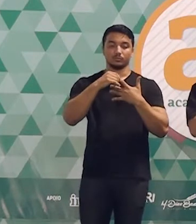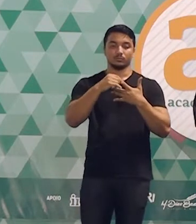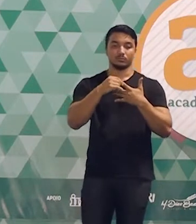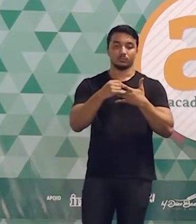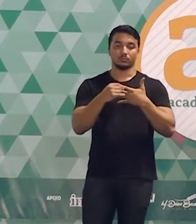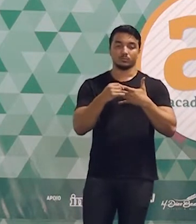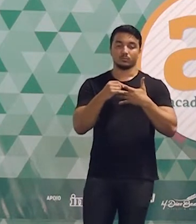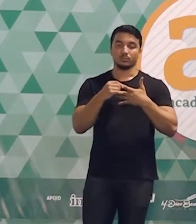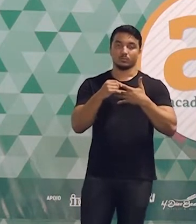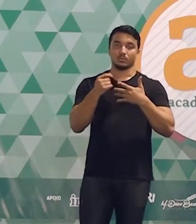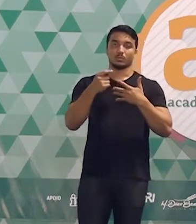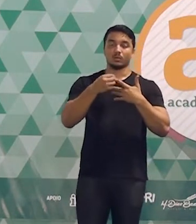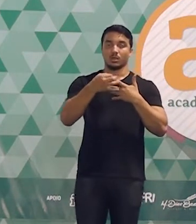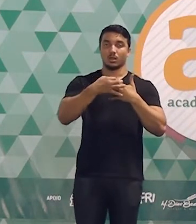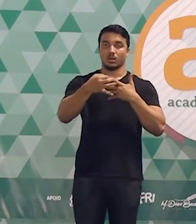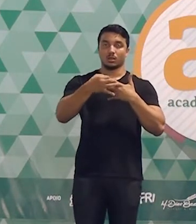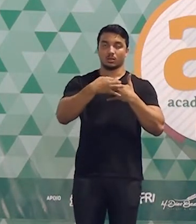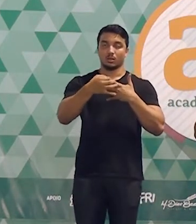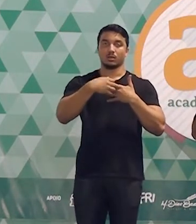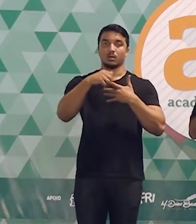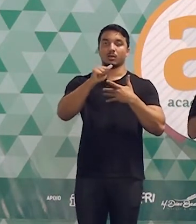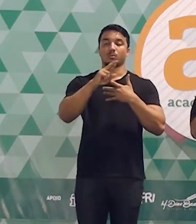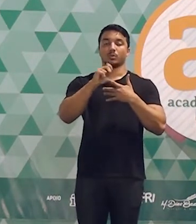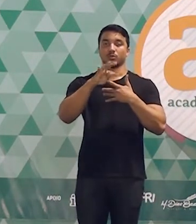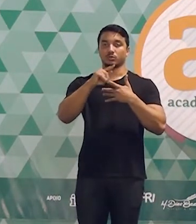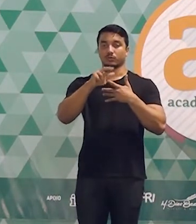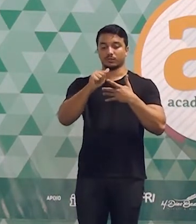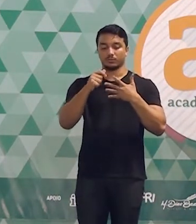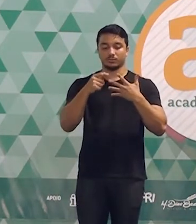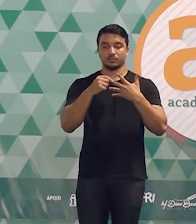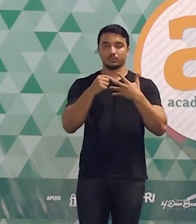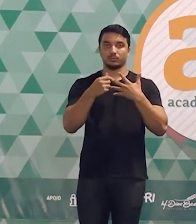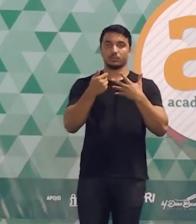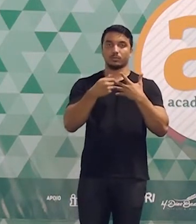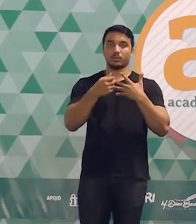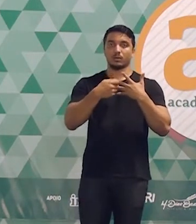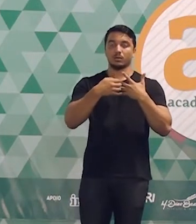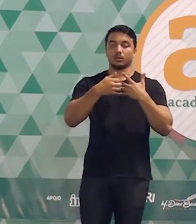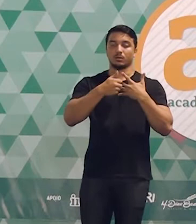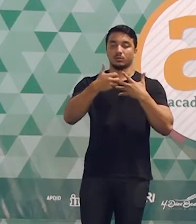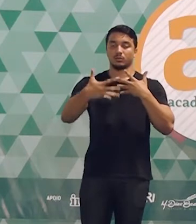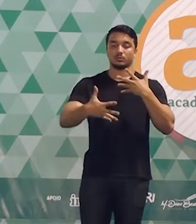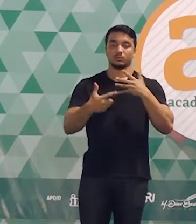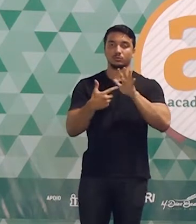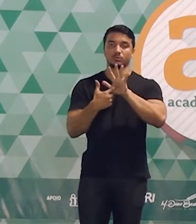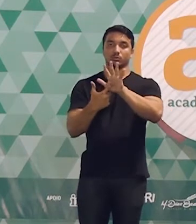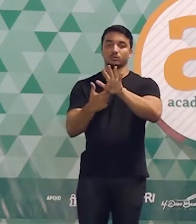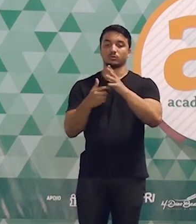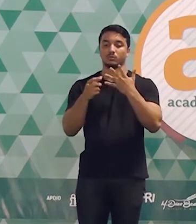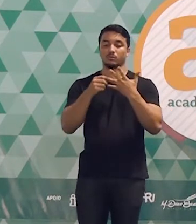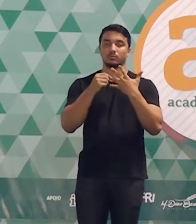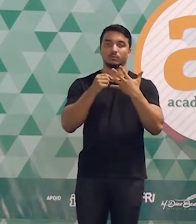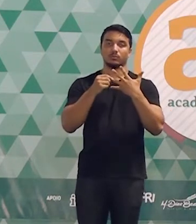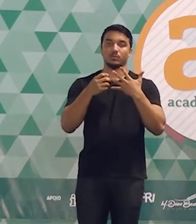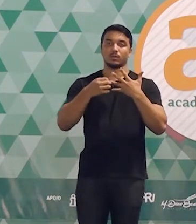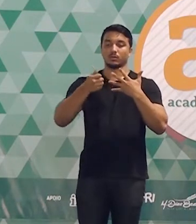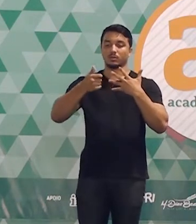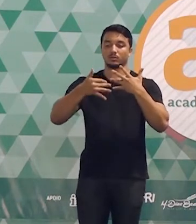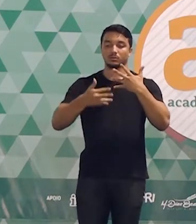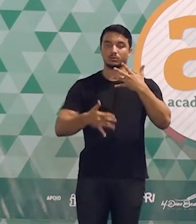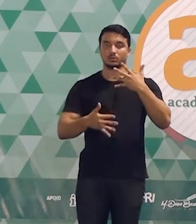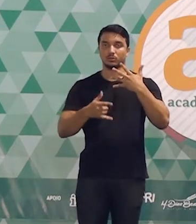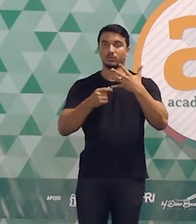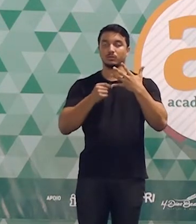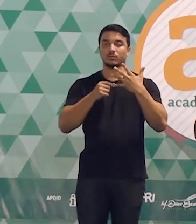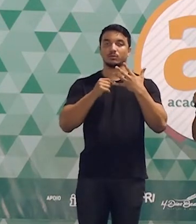a tipologia argumentativa, a tipologia expositiva, a tipologia descritiva e